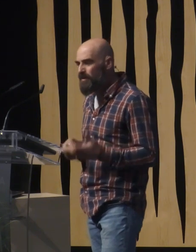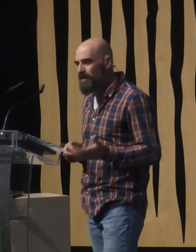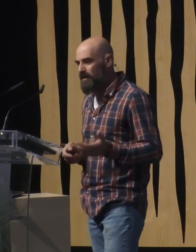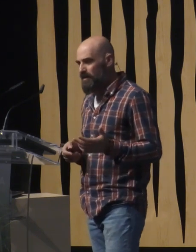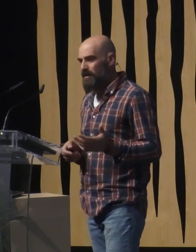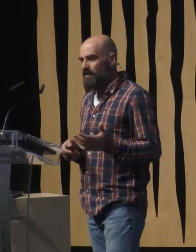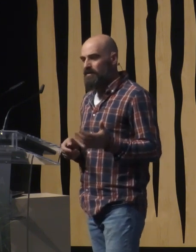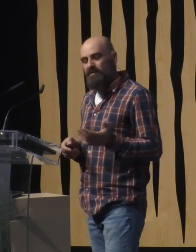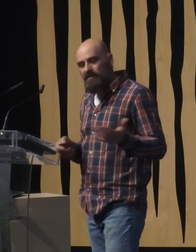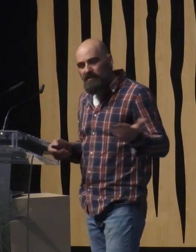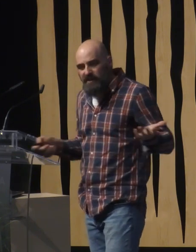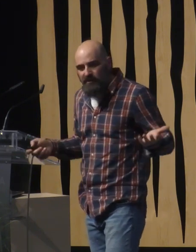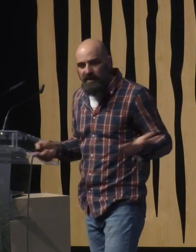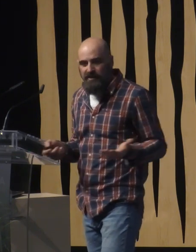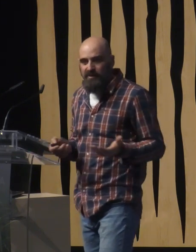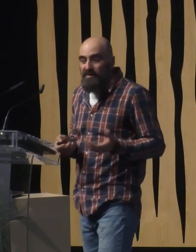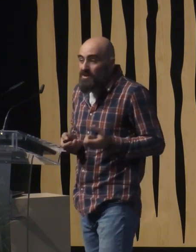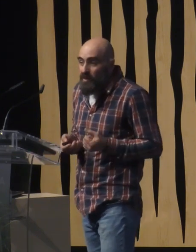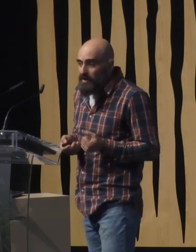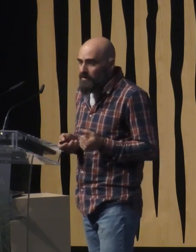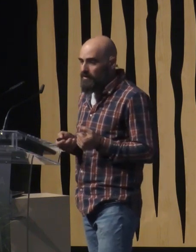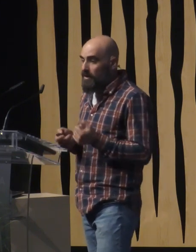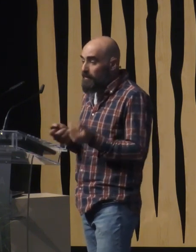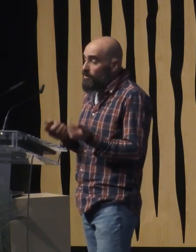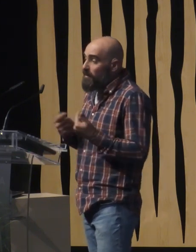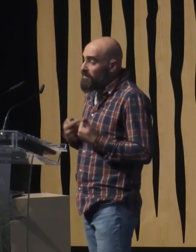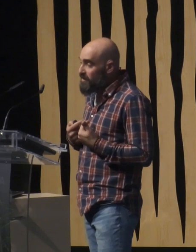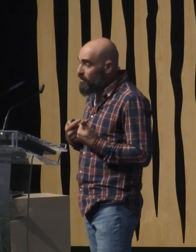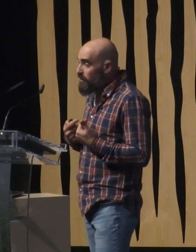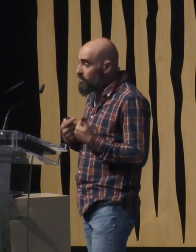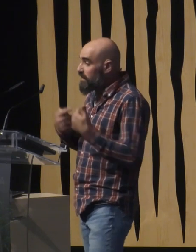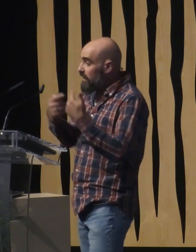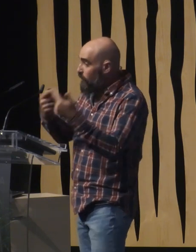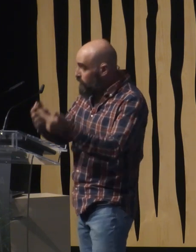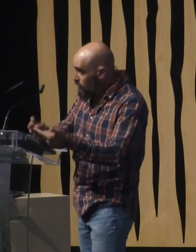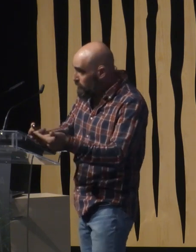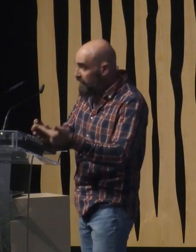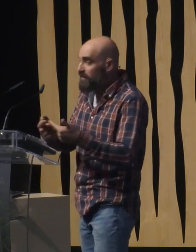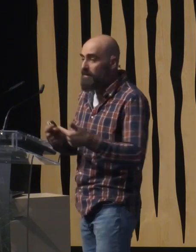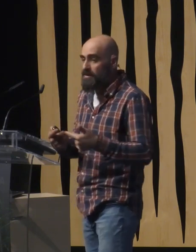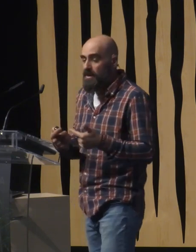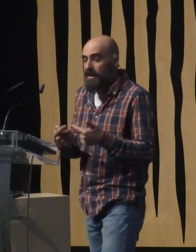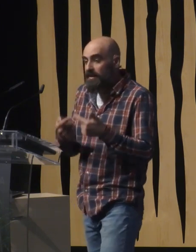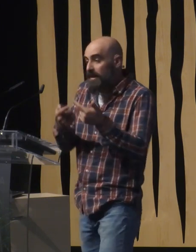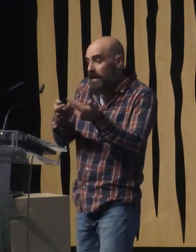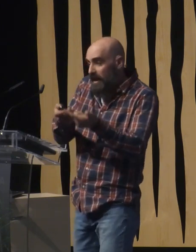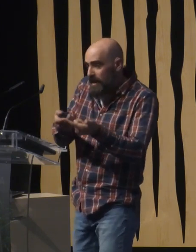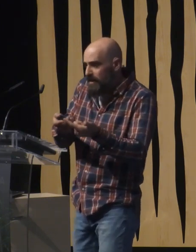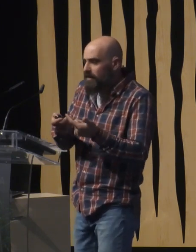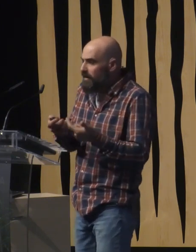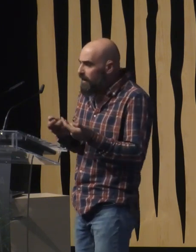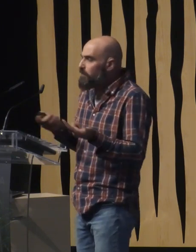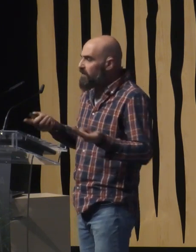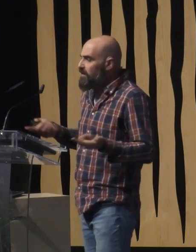no es adolescente. Es que no es. O está disimulando y ve a unos padres demasiado agobiados, intenta cubrir sus expectativas, intenta